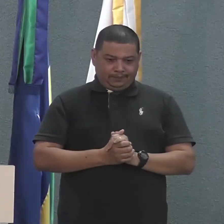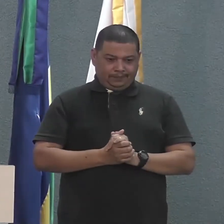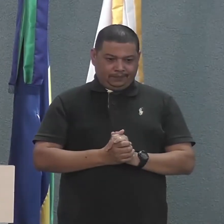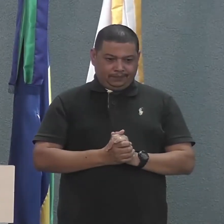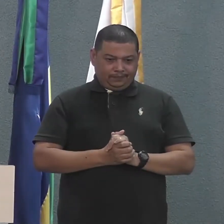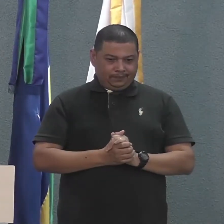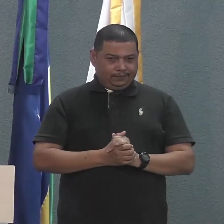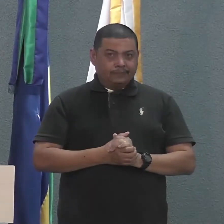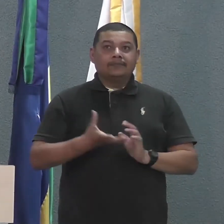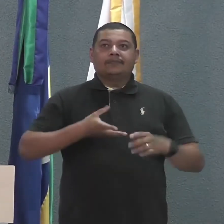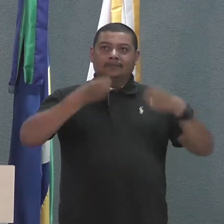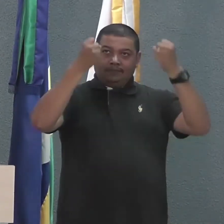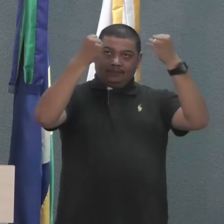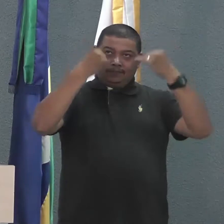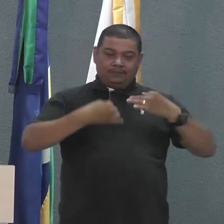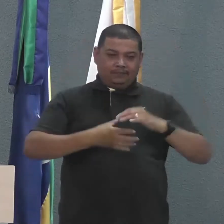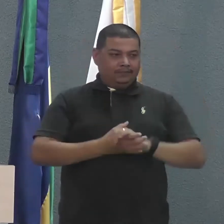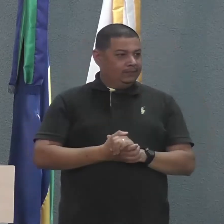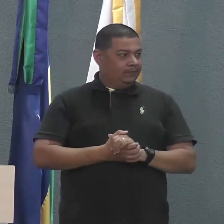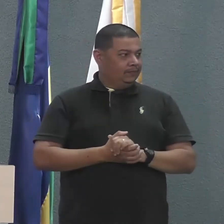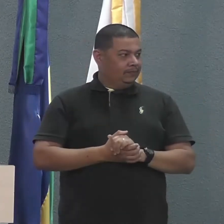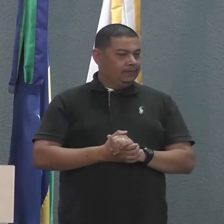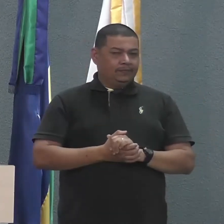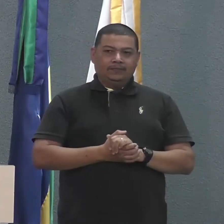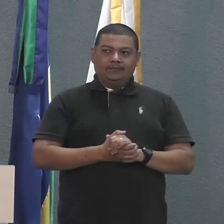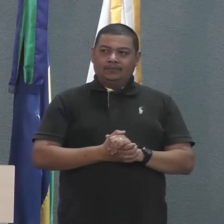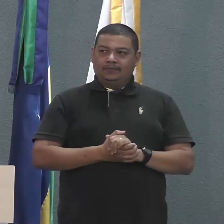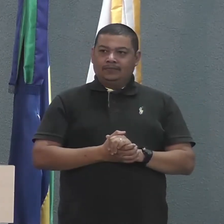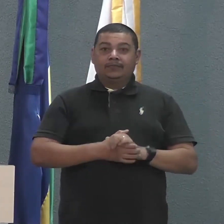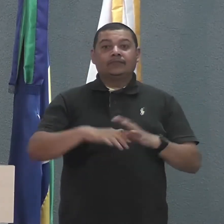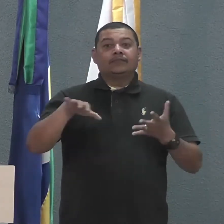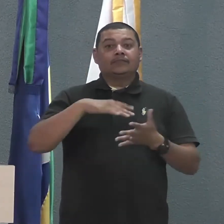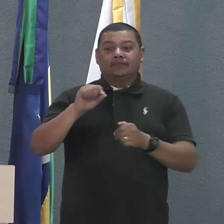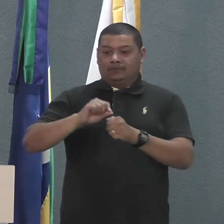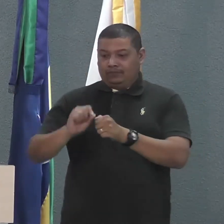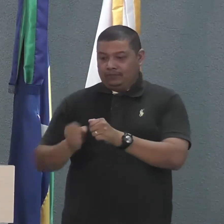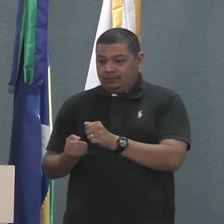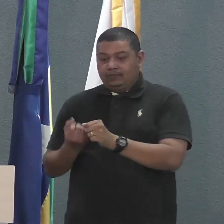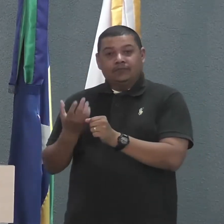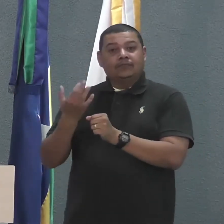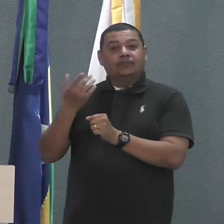Presidente, eu queria falar aqui um pouquinho do setor produtivo de Cacoal,